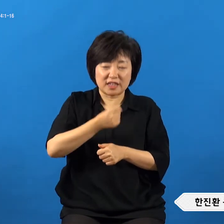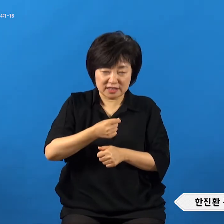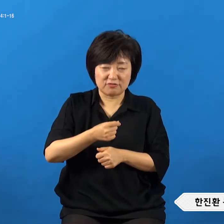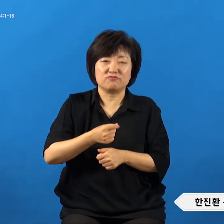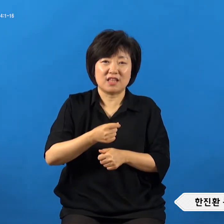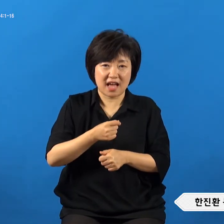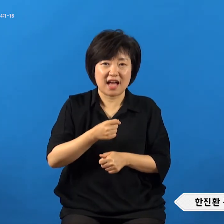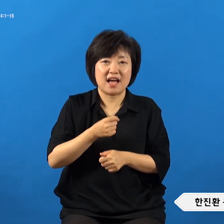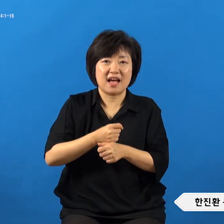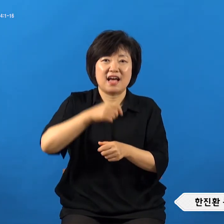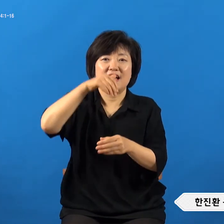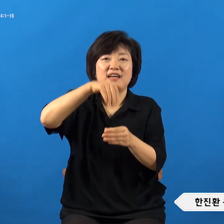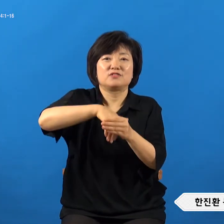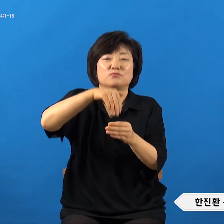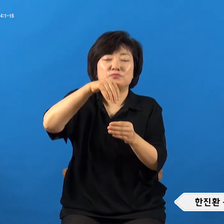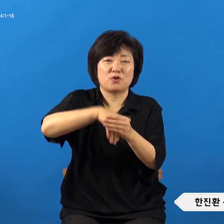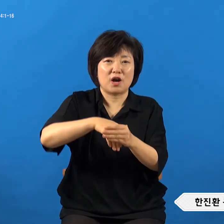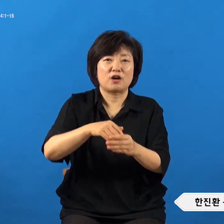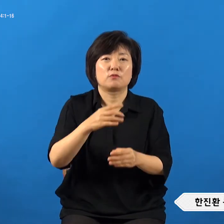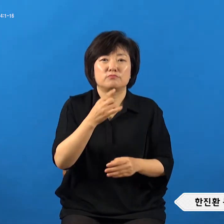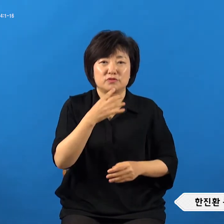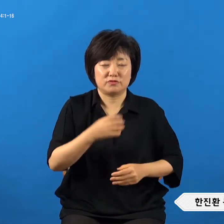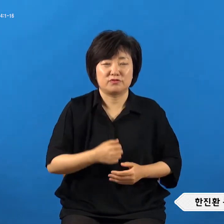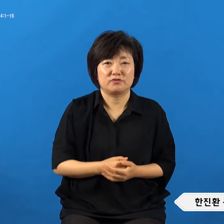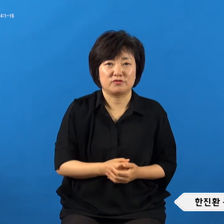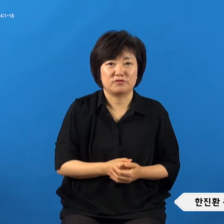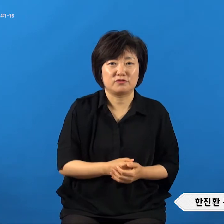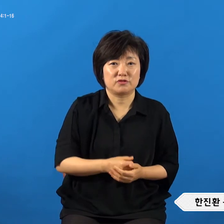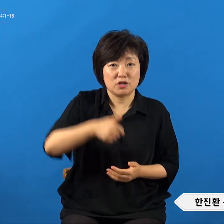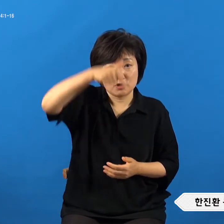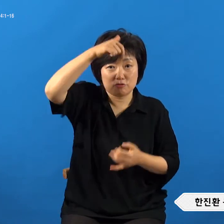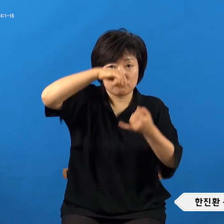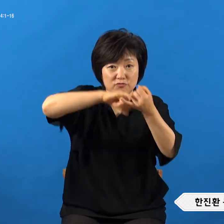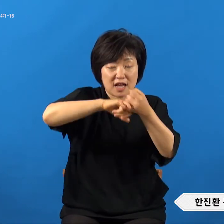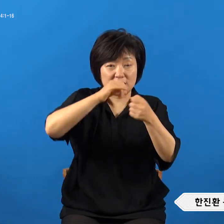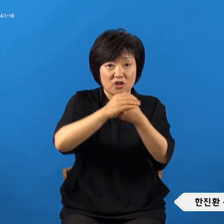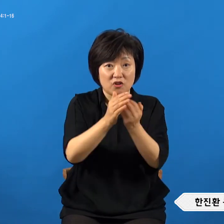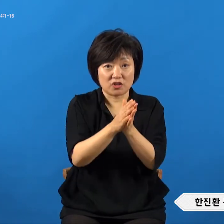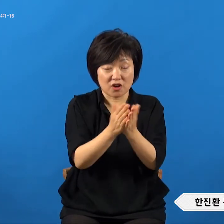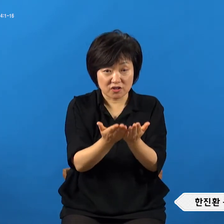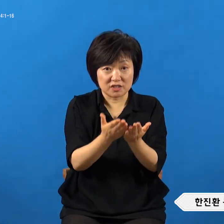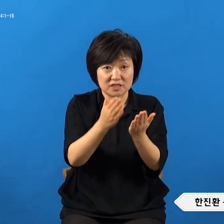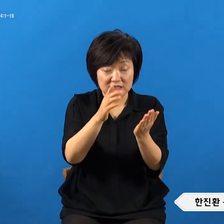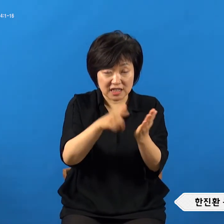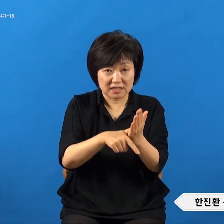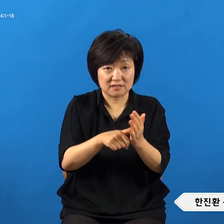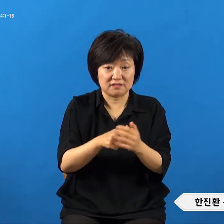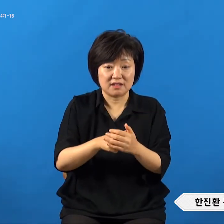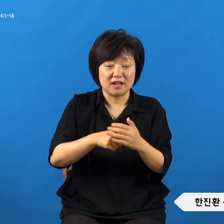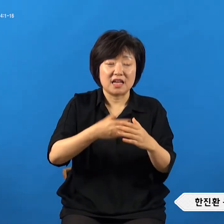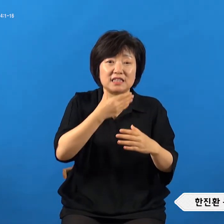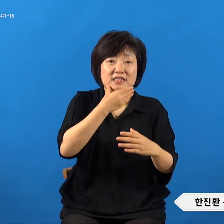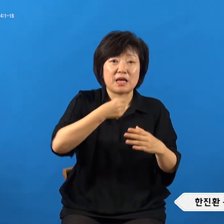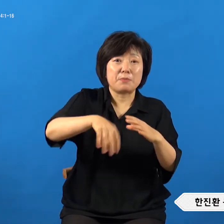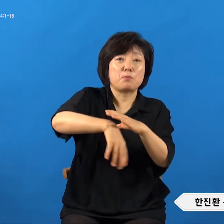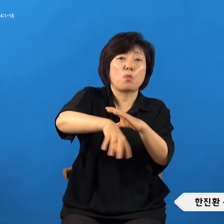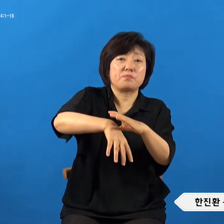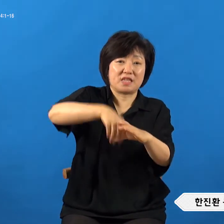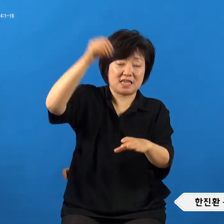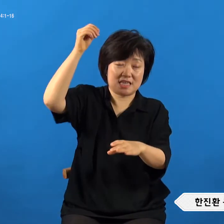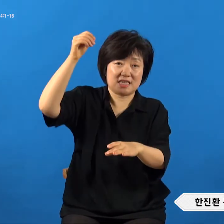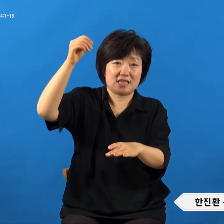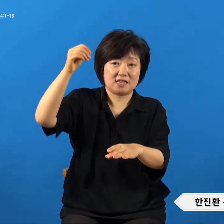주님의 뜻을 알기 위해서 투표를 한 것뿐입니다. 구약시대에는 주님의 뜻을 알기 위해서 제비뽑기를